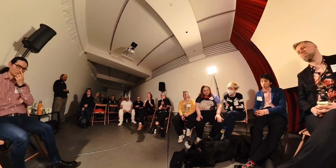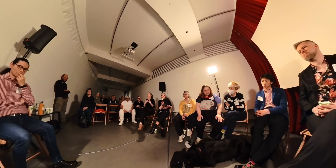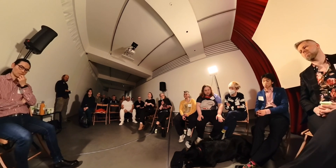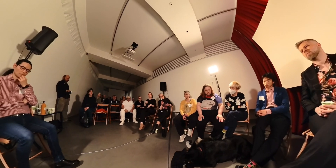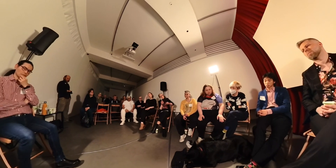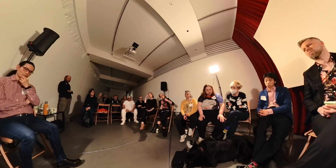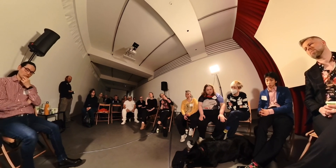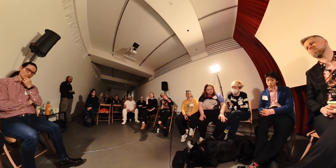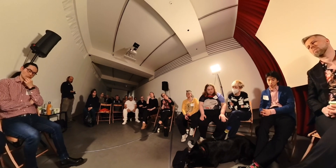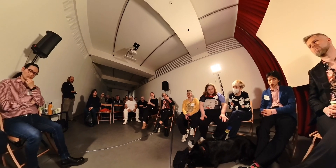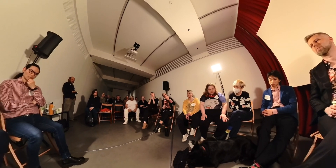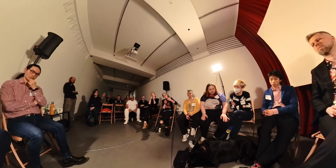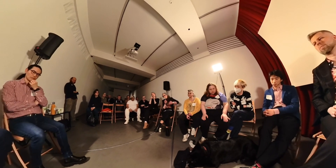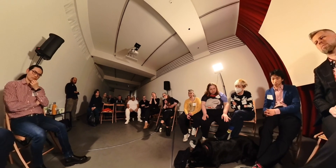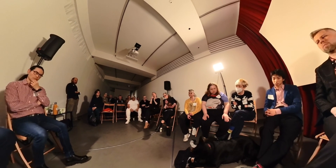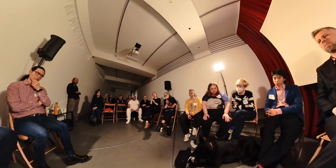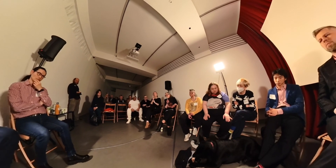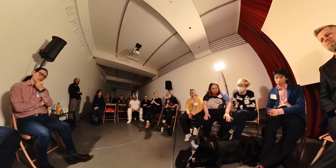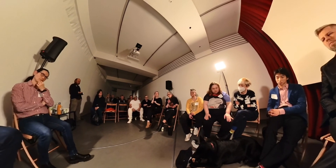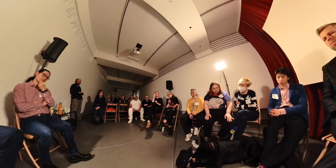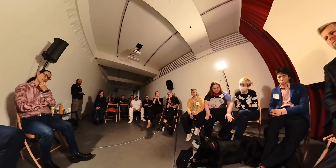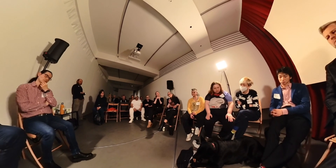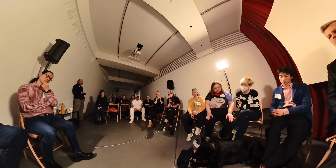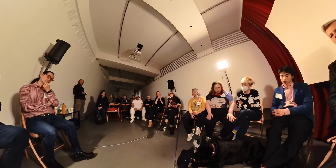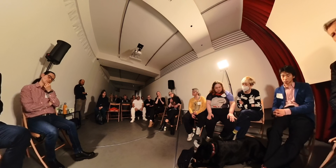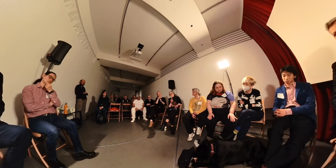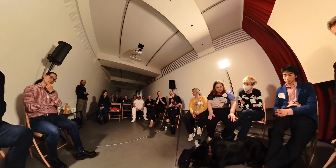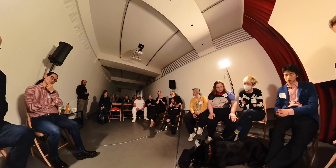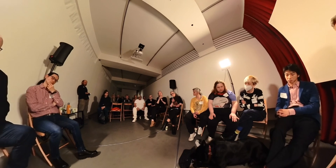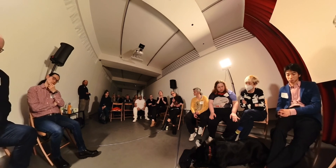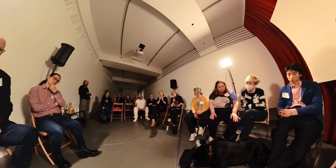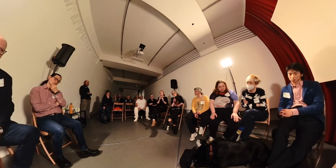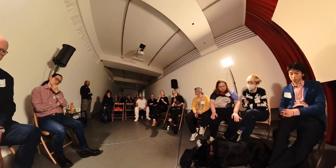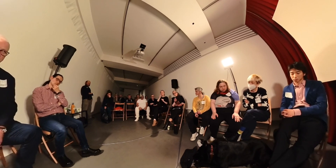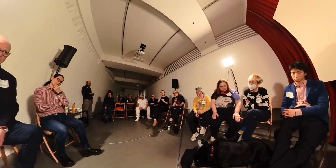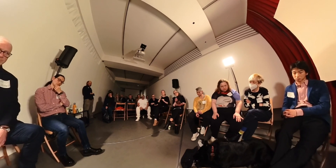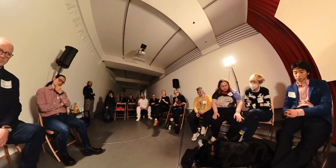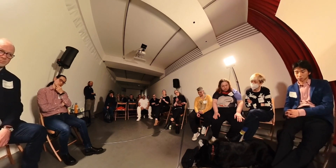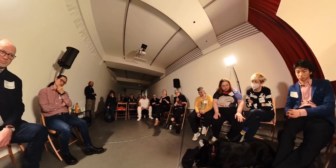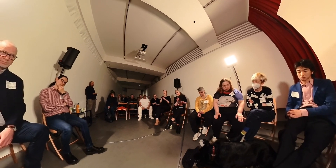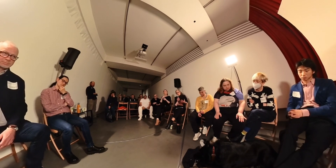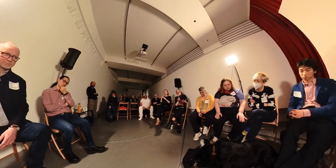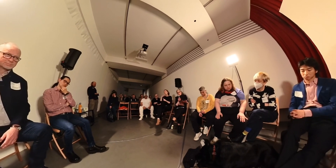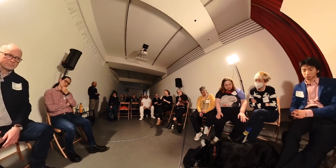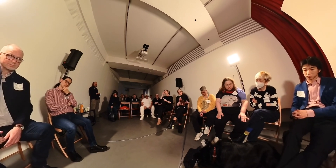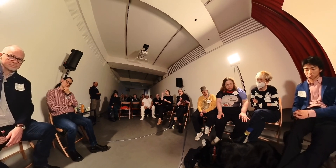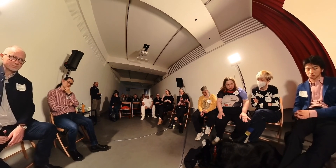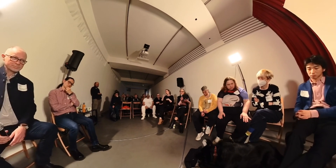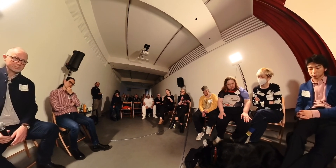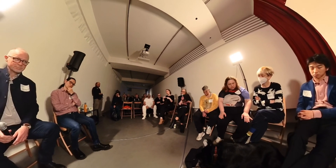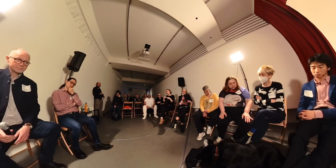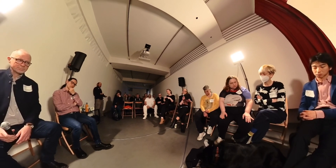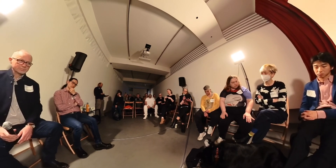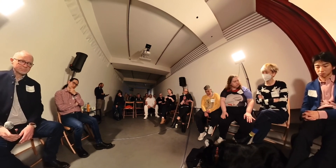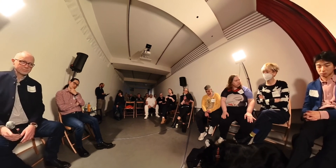že jsem věděla, že Meg i Terezy jako spolupracovali na tom konceptu,